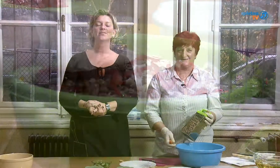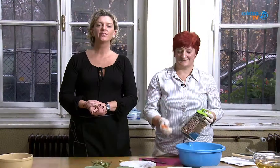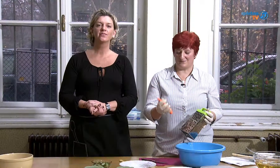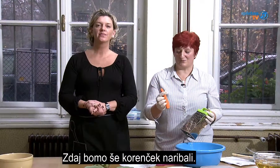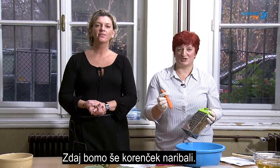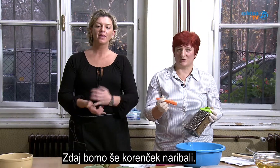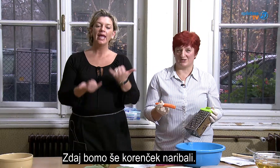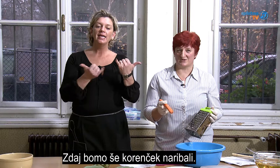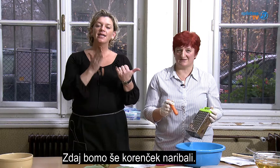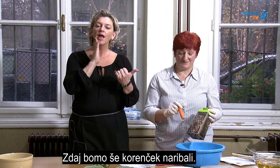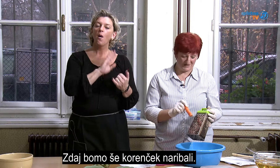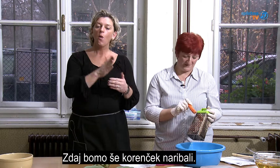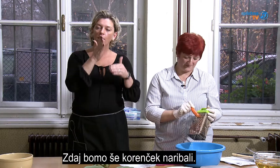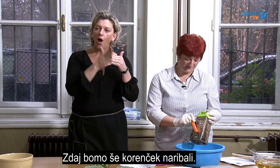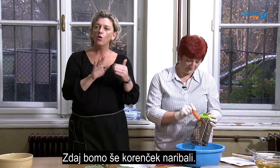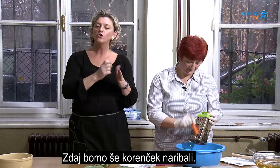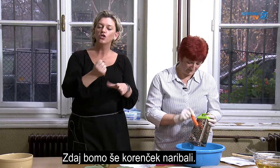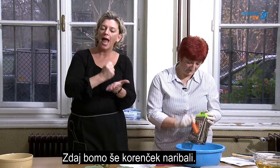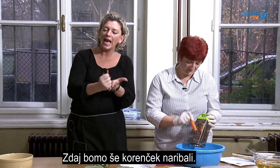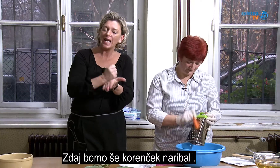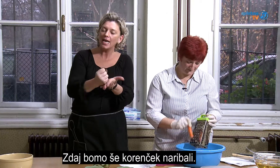Zdaj bomo še korenček naribali.